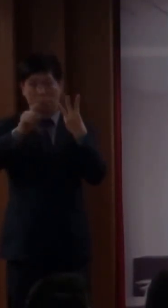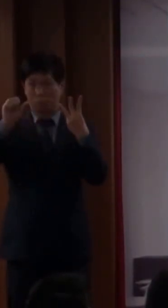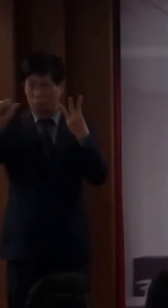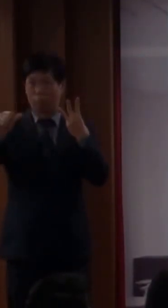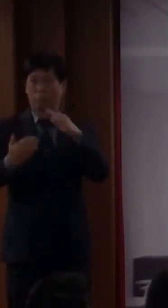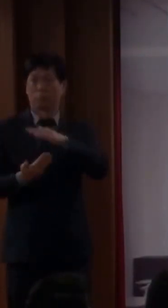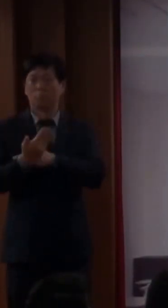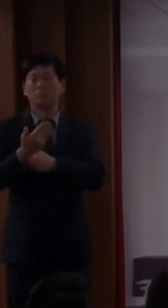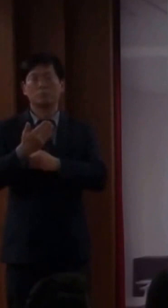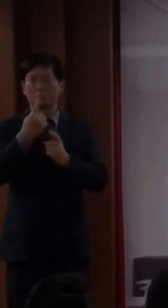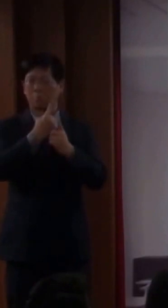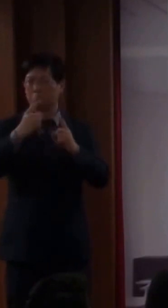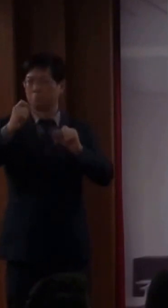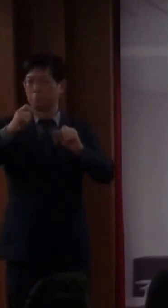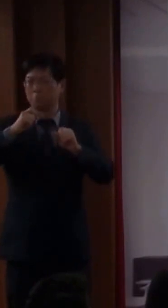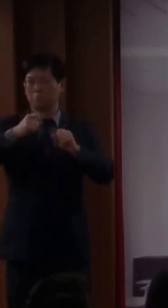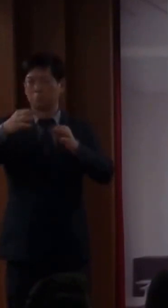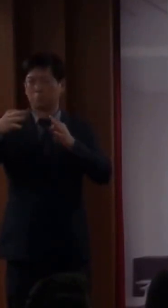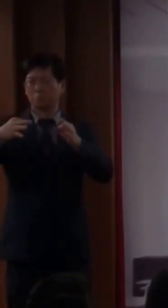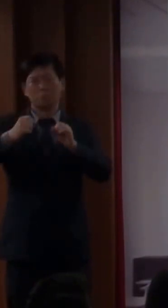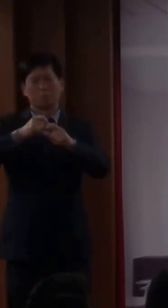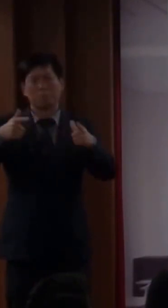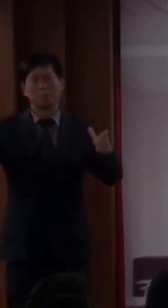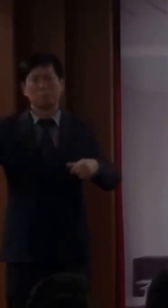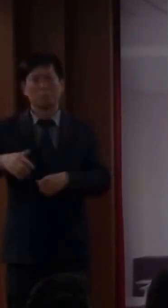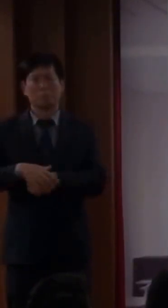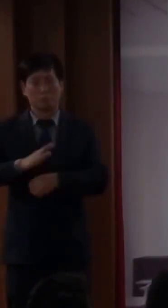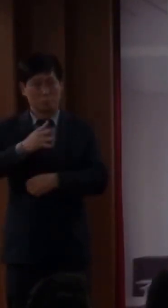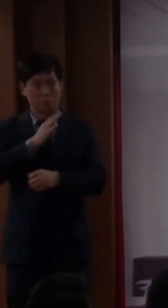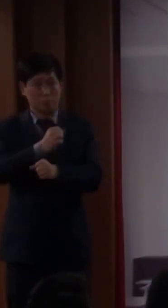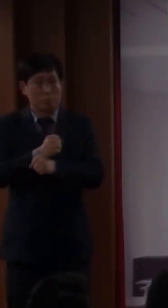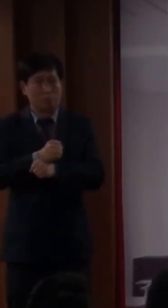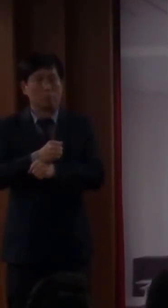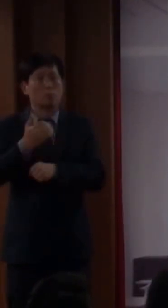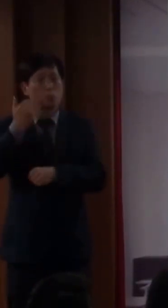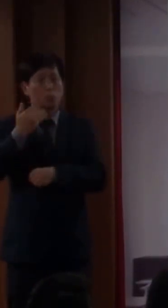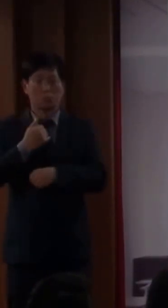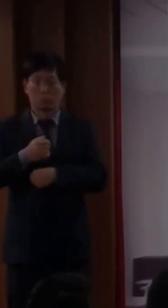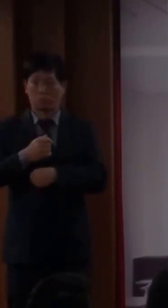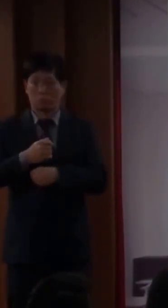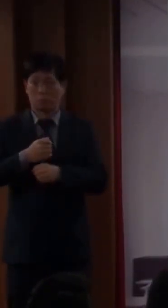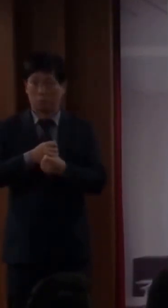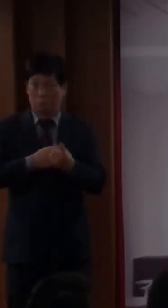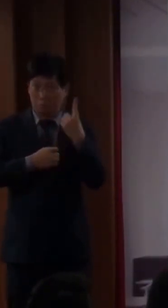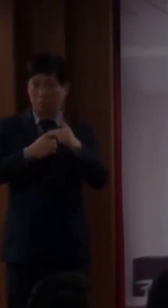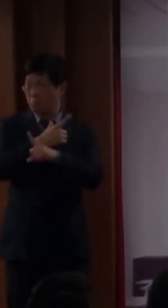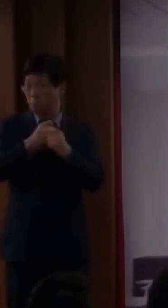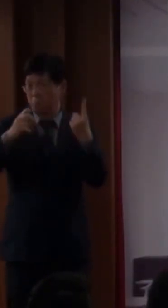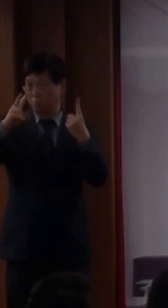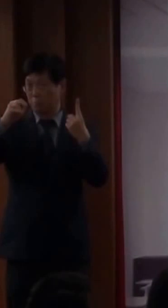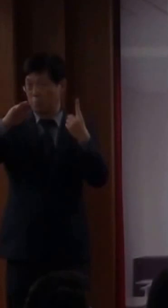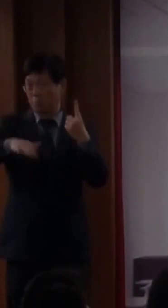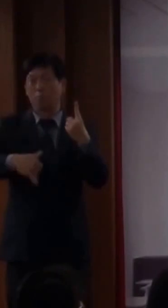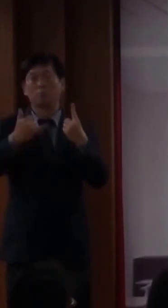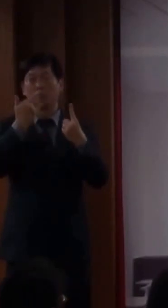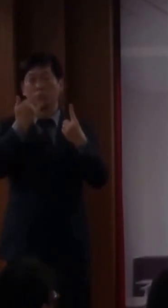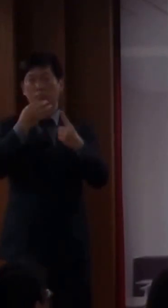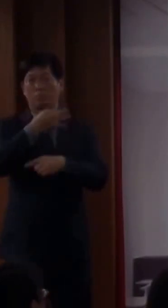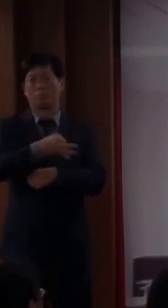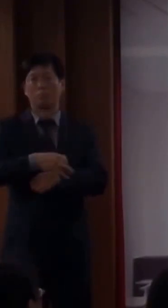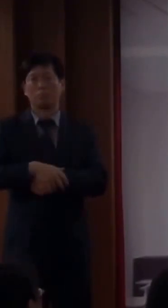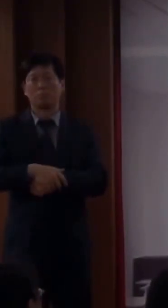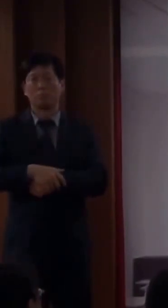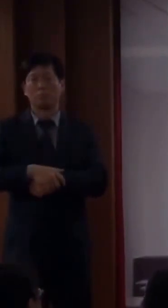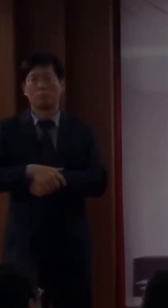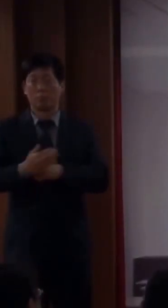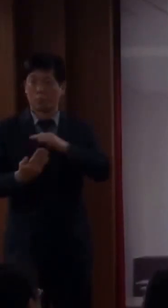印，那各个超商是不一样的。那么但是呢，大家要注意哦，单笔的金额是限定在20000元以下。那